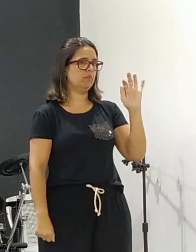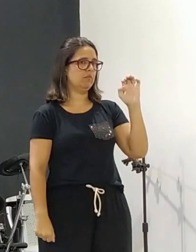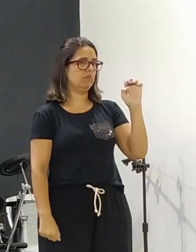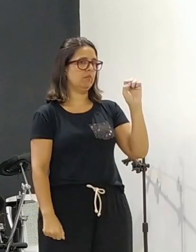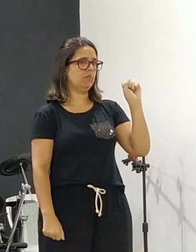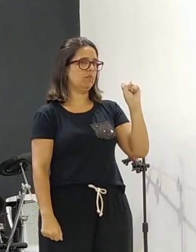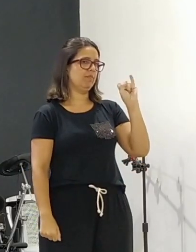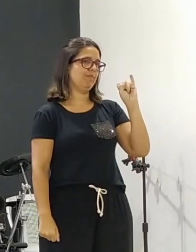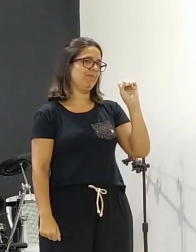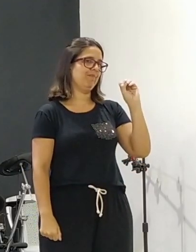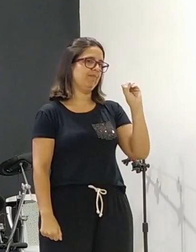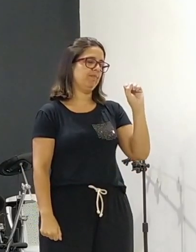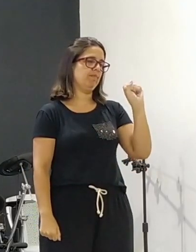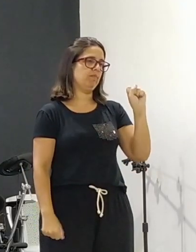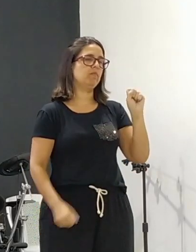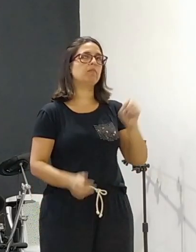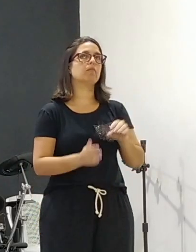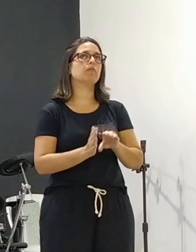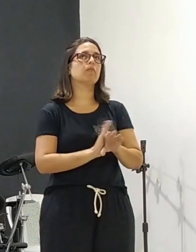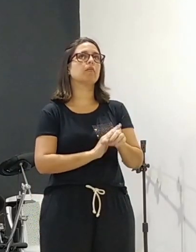2.